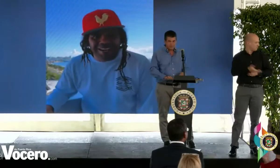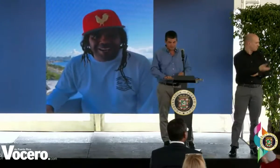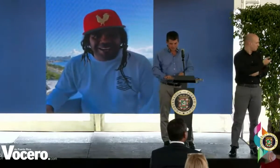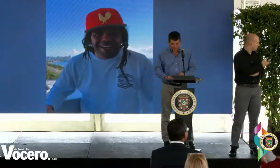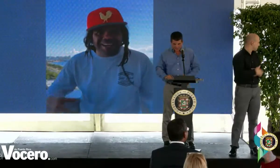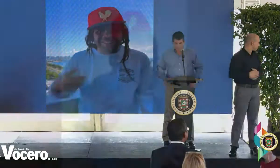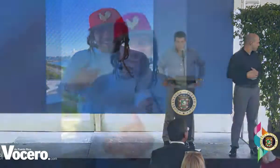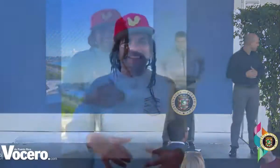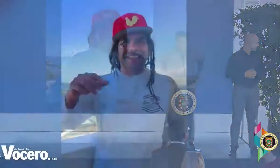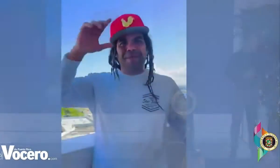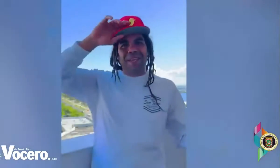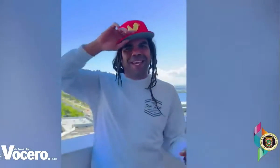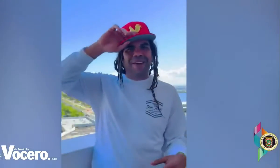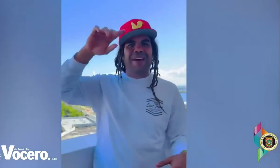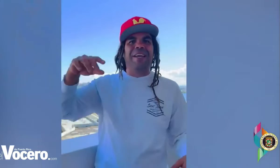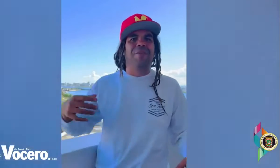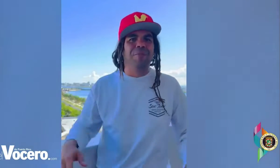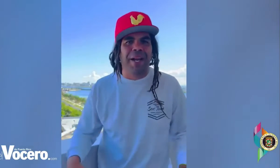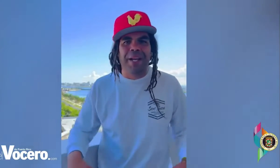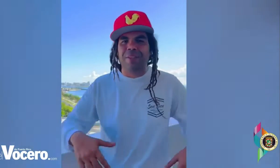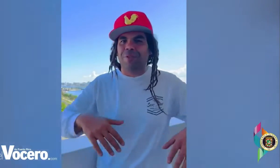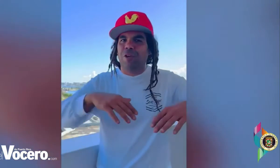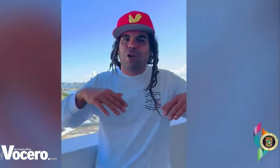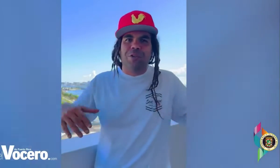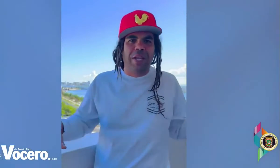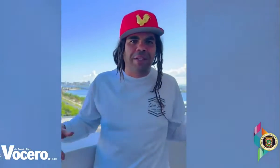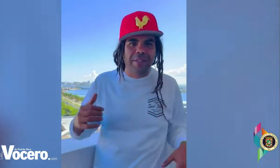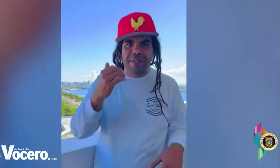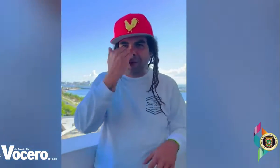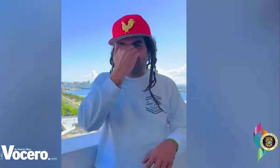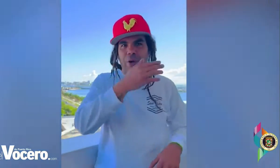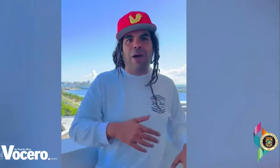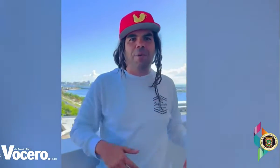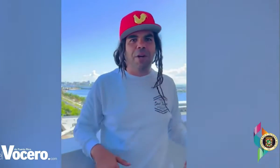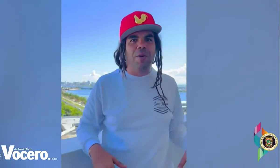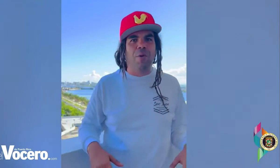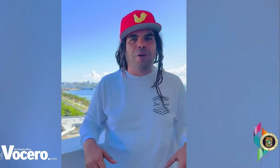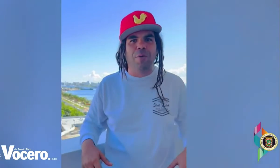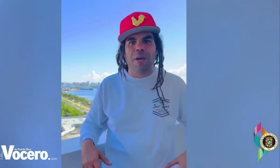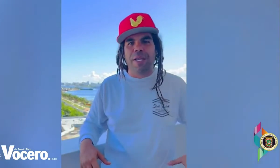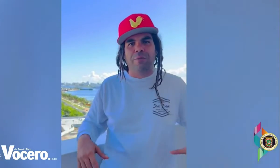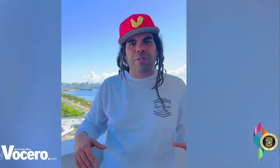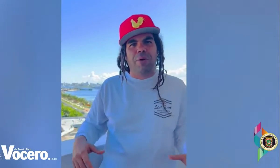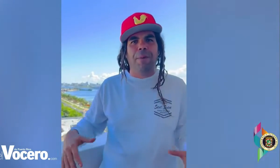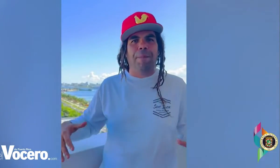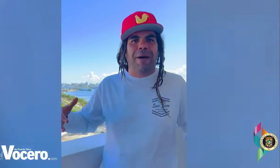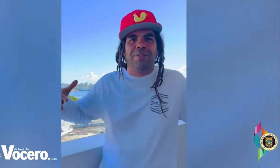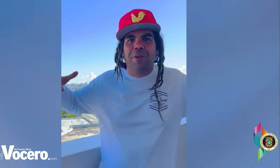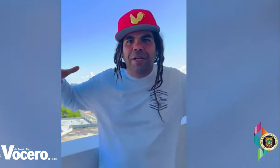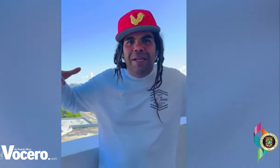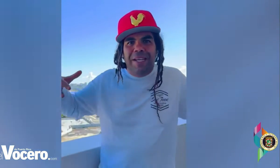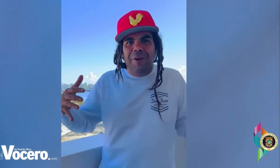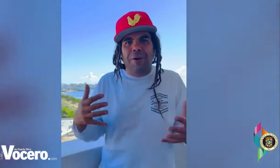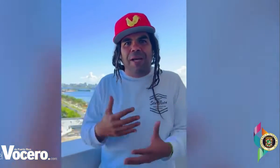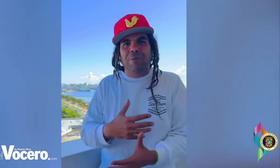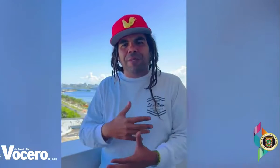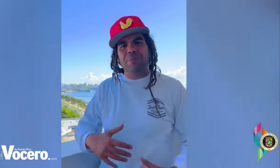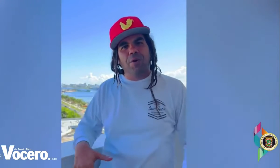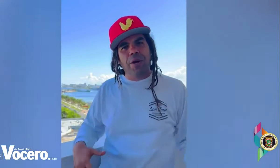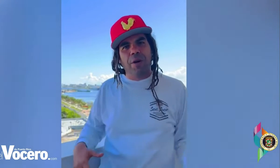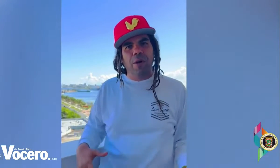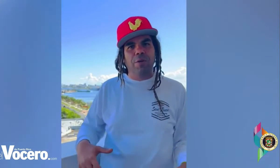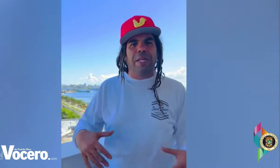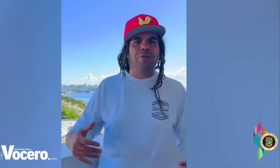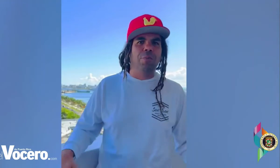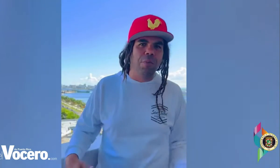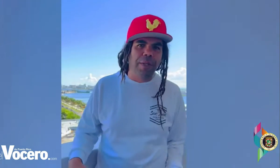Familia, gracias a la gente mía de Bahía Urbana, que estoy contentísimo que nos cabemos en el cuero, porque ya tú sabes, un espacio que nos ha dado